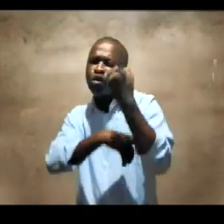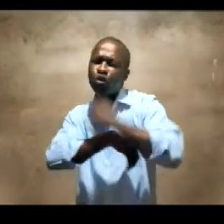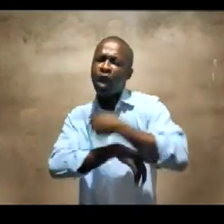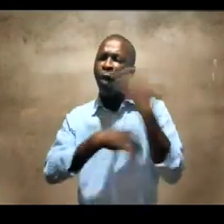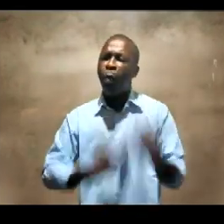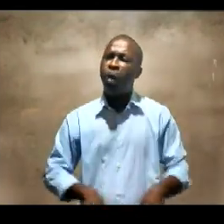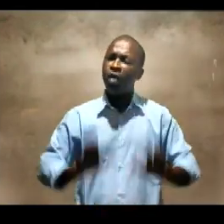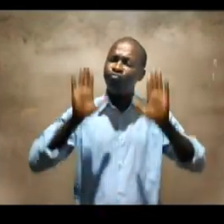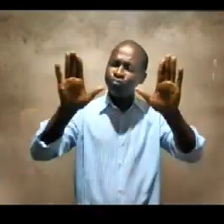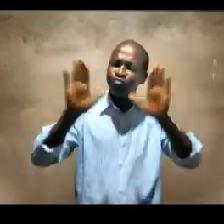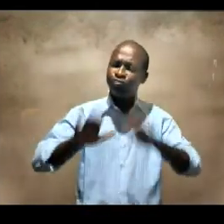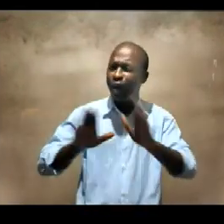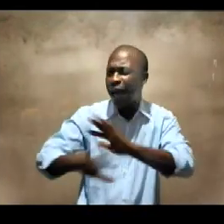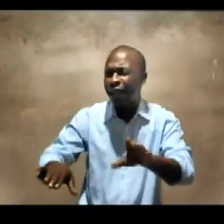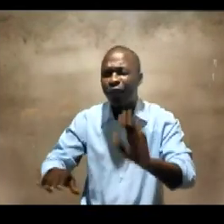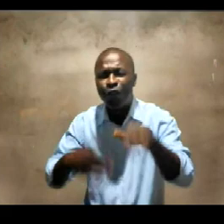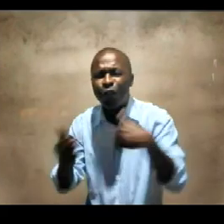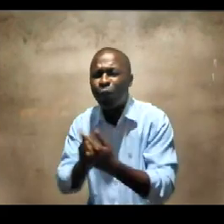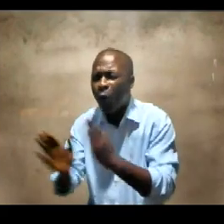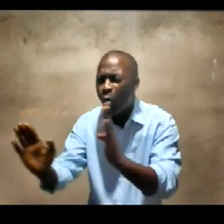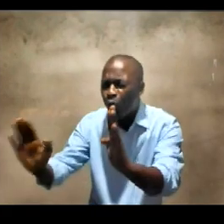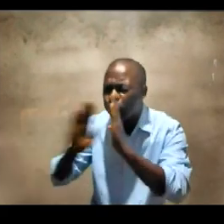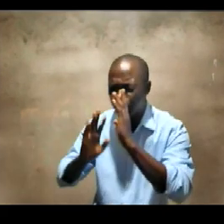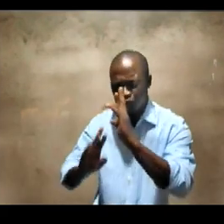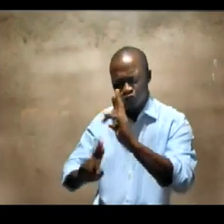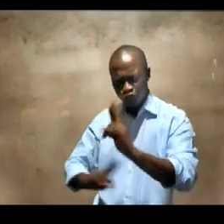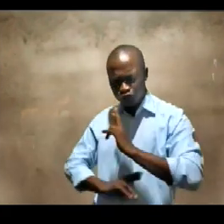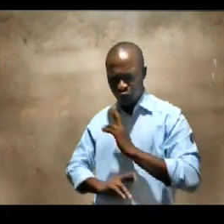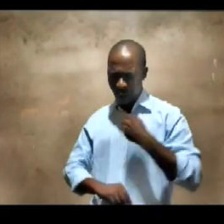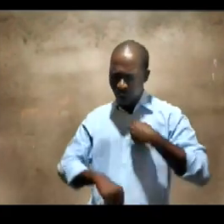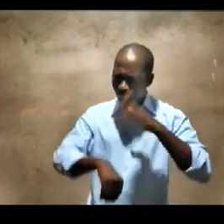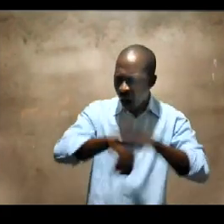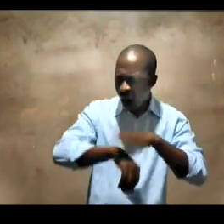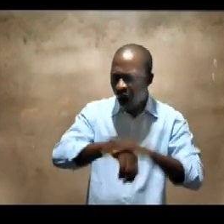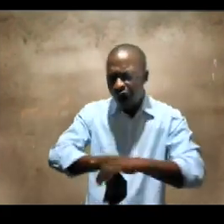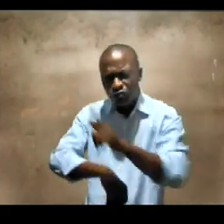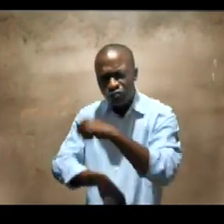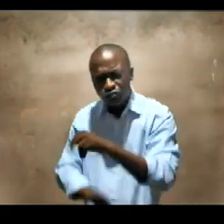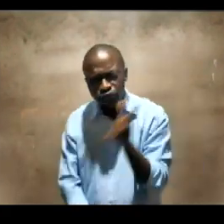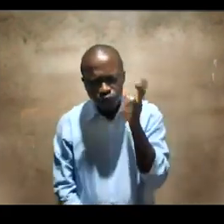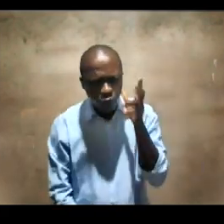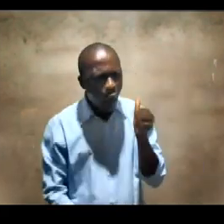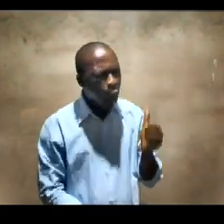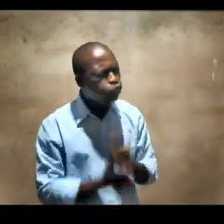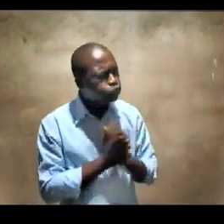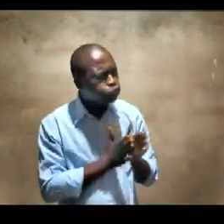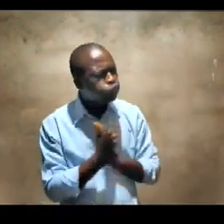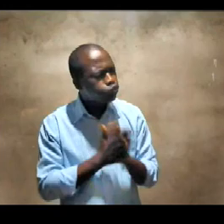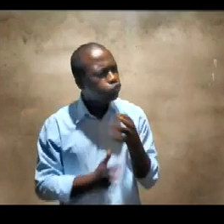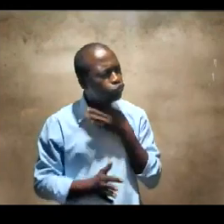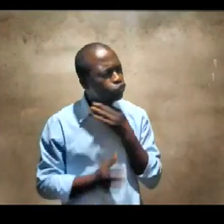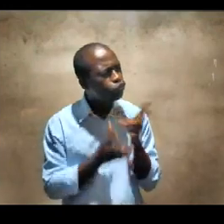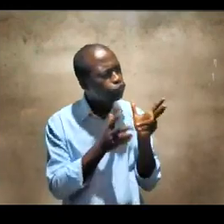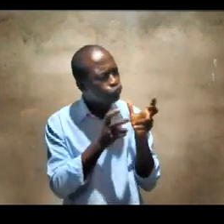journée, passée tous ensemble avec les gamins. Les enfants étaient très réceptifs, très respectueux. Ils ont